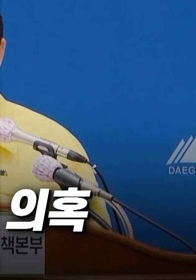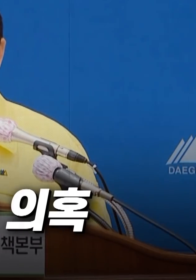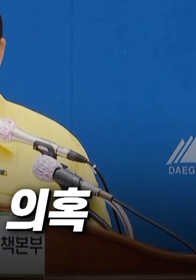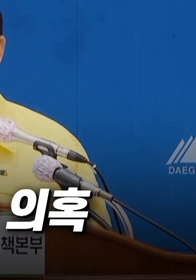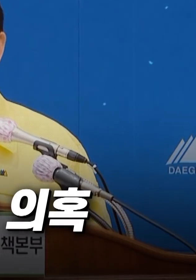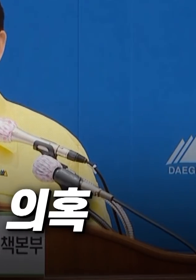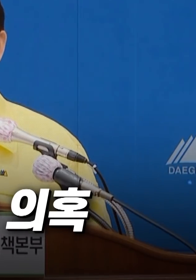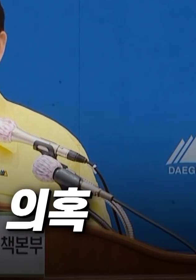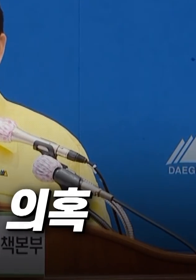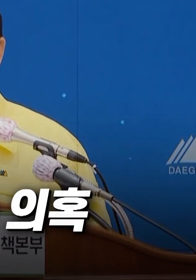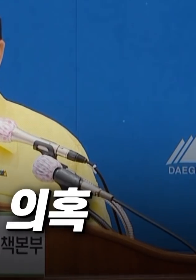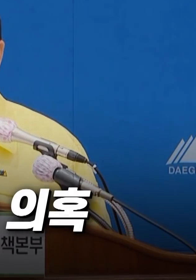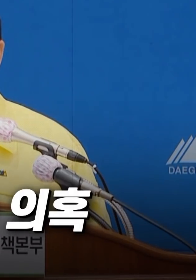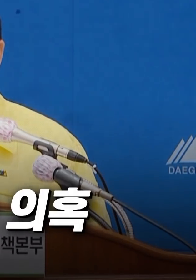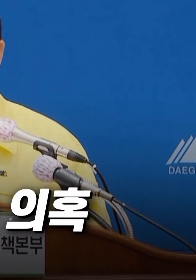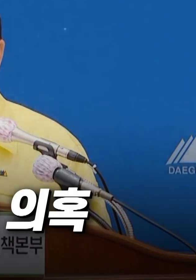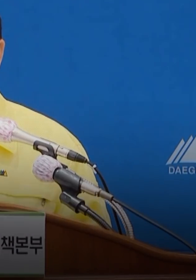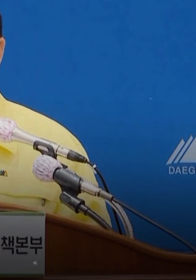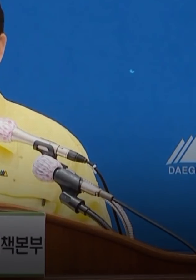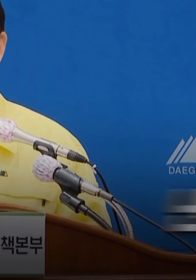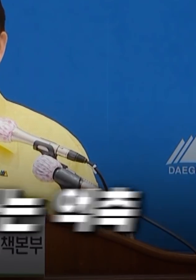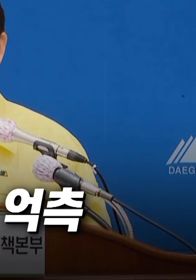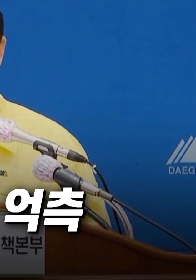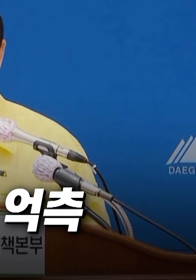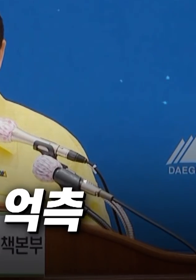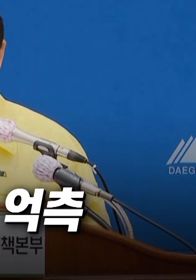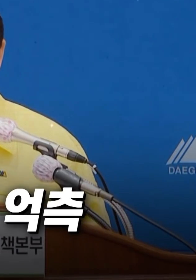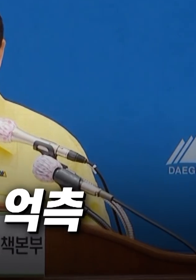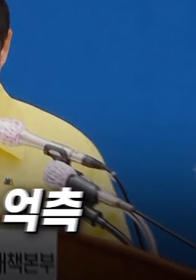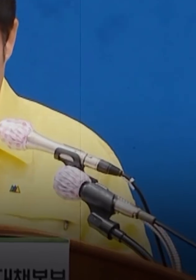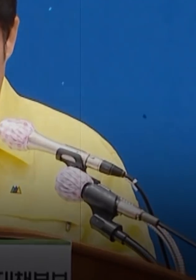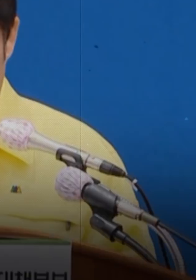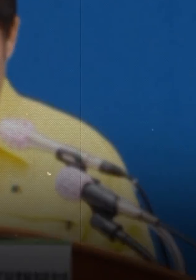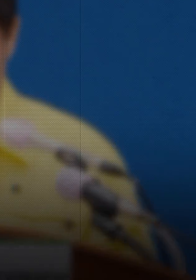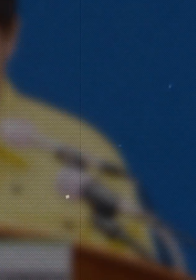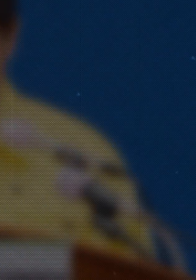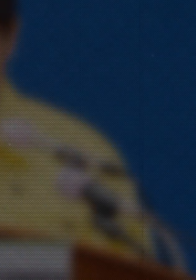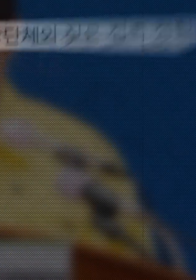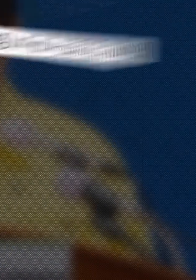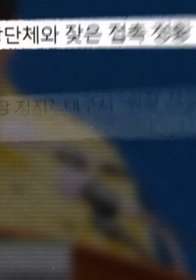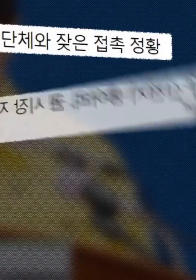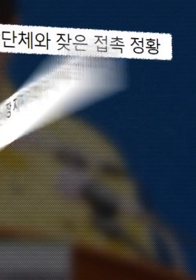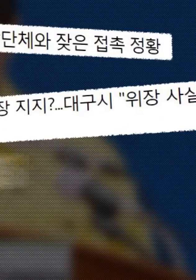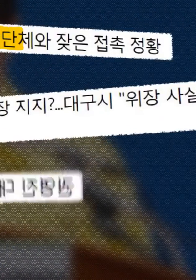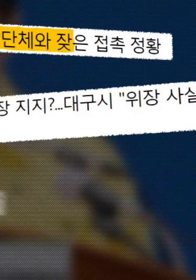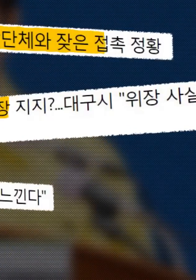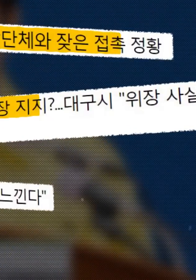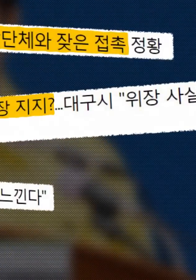일각에서는 근거 없는 의혹을 제기하고 억측이 난무하면서